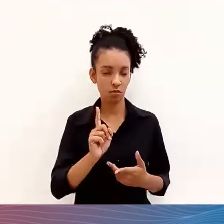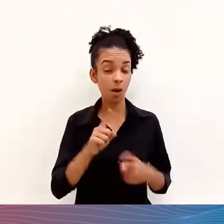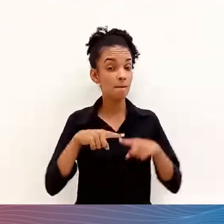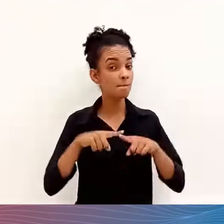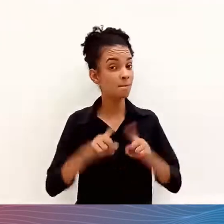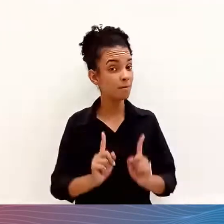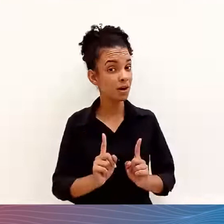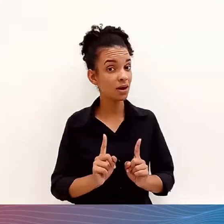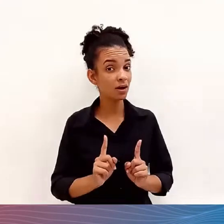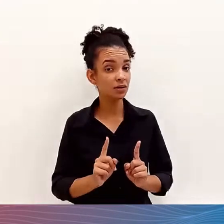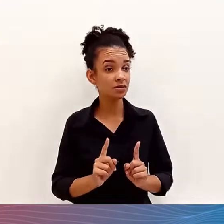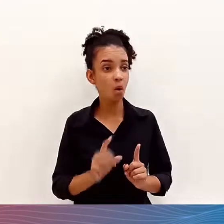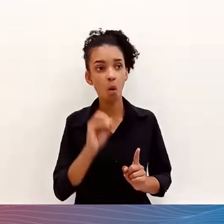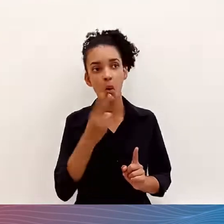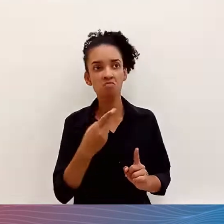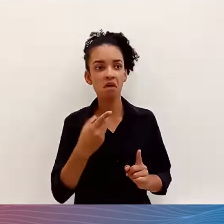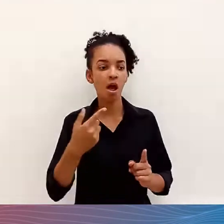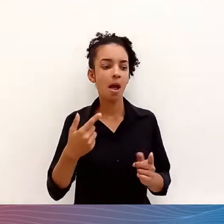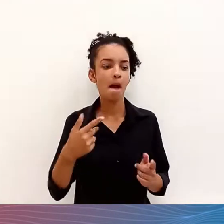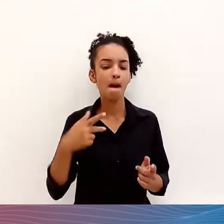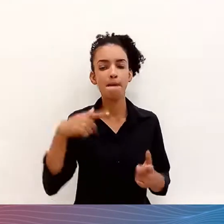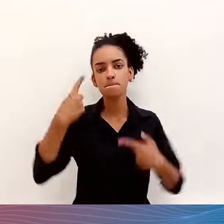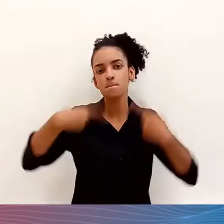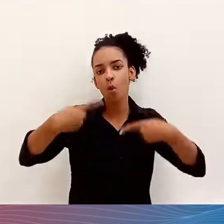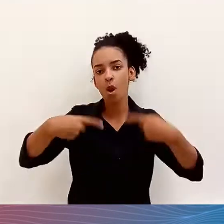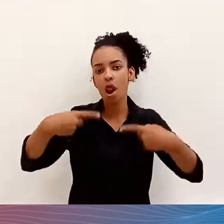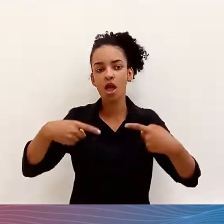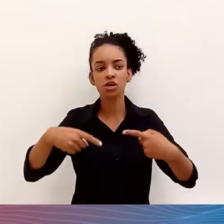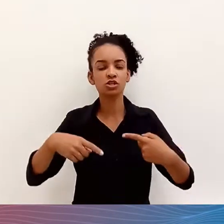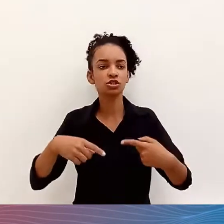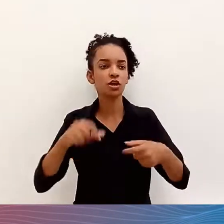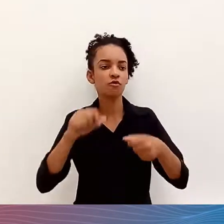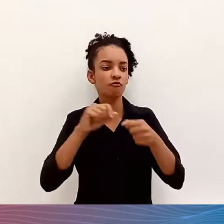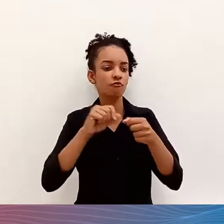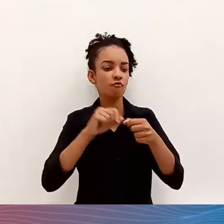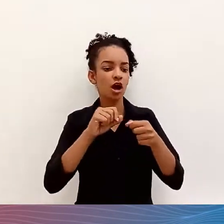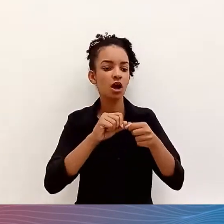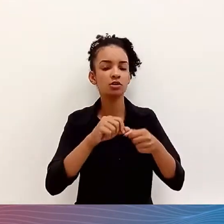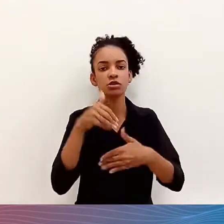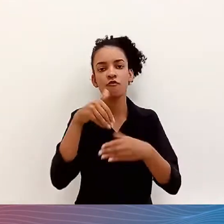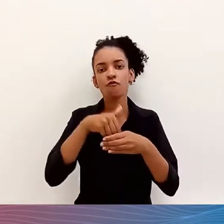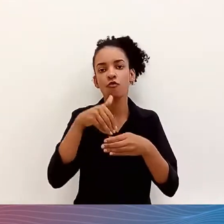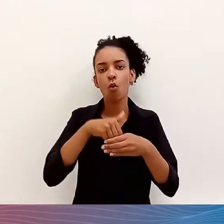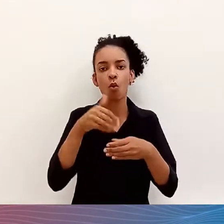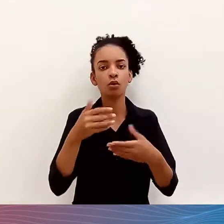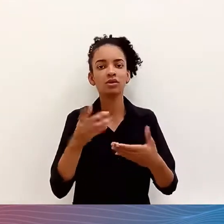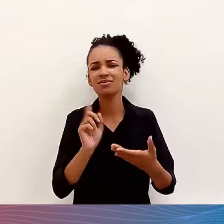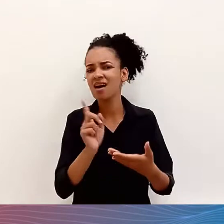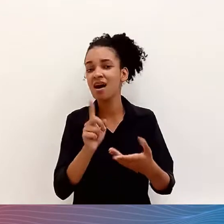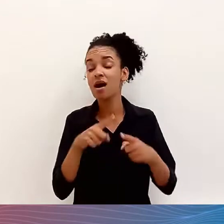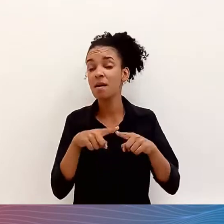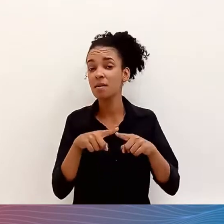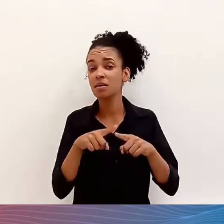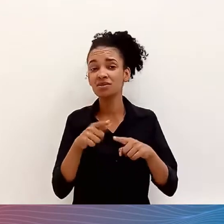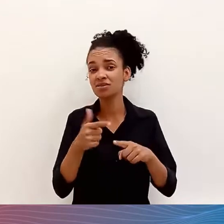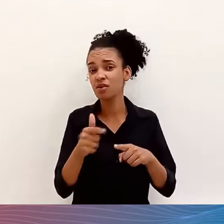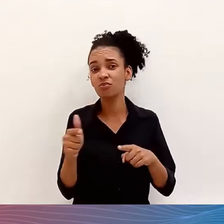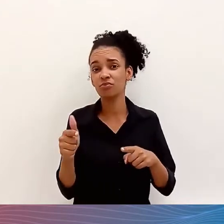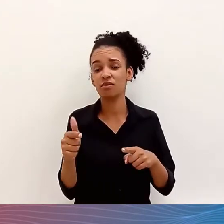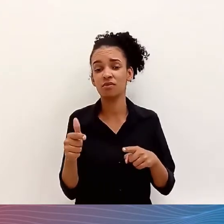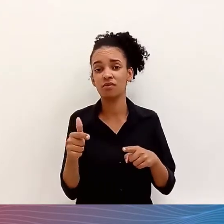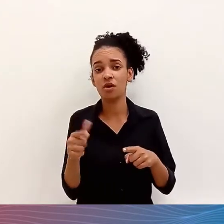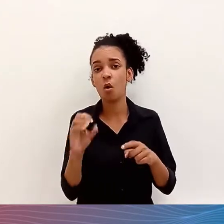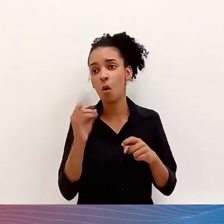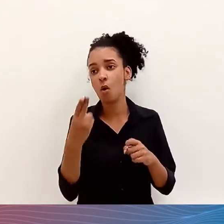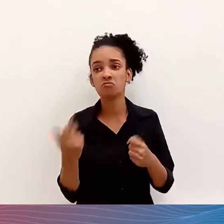politicagem na igreja que elegeu-o como apóstolo, e nem por sucessão, irmãos, não há sucessão nessa questão, mas